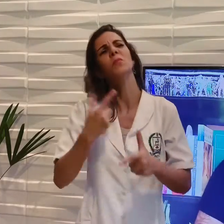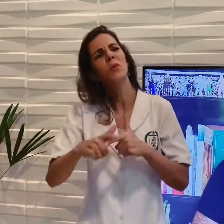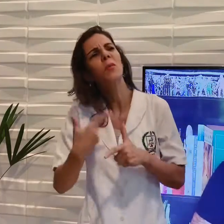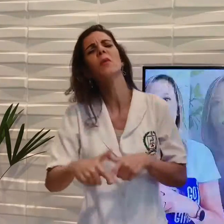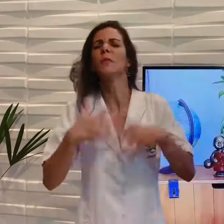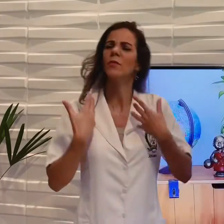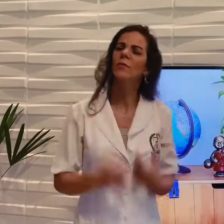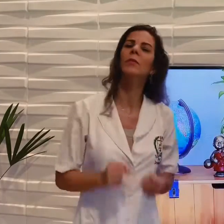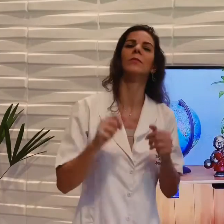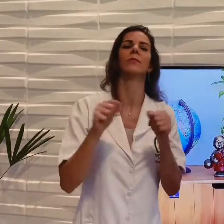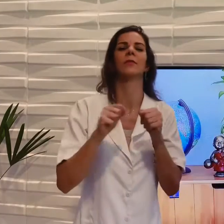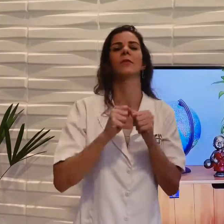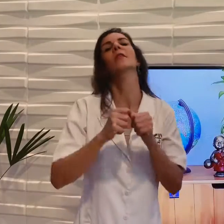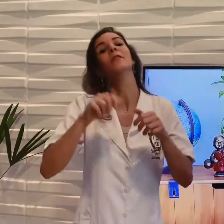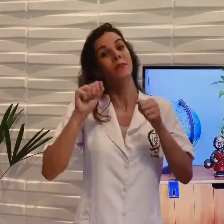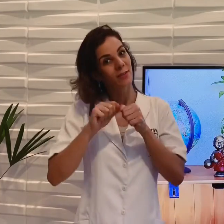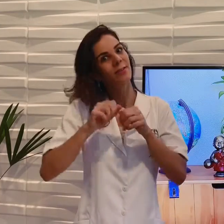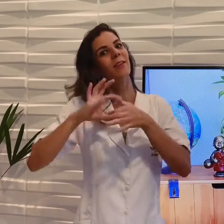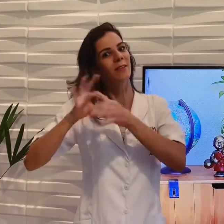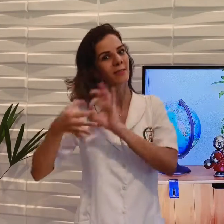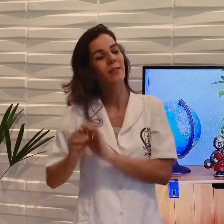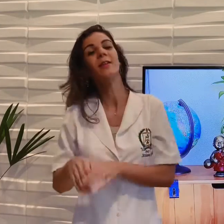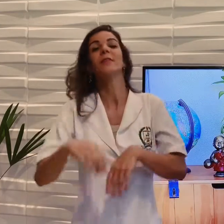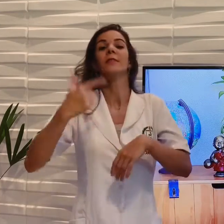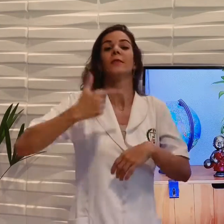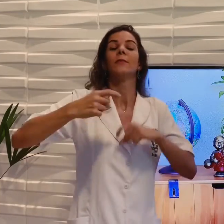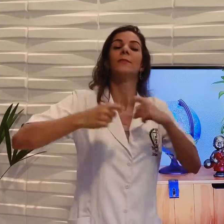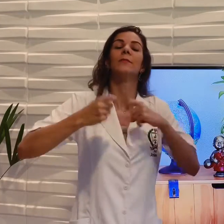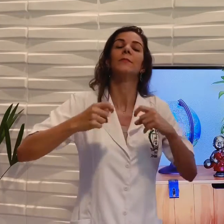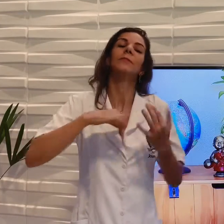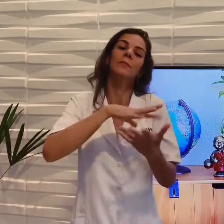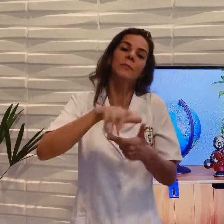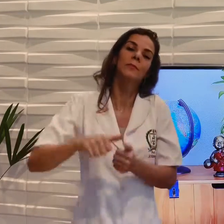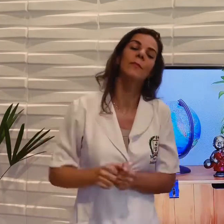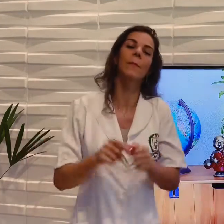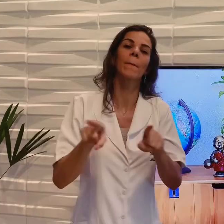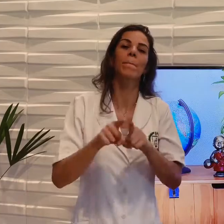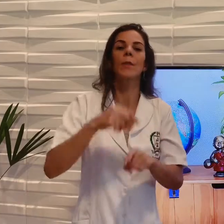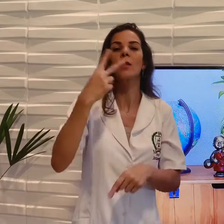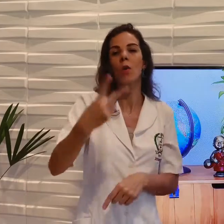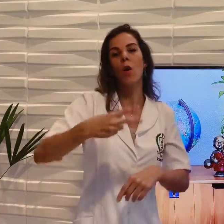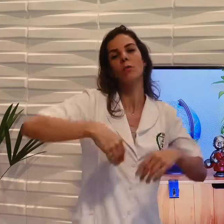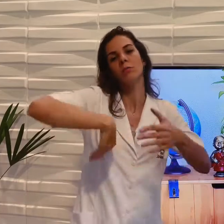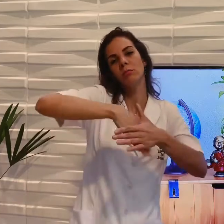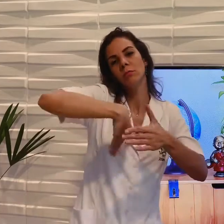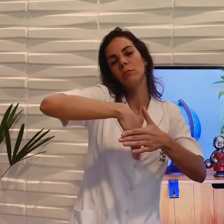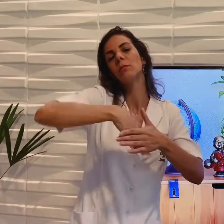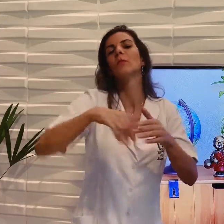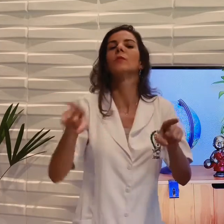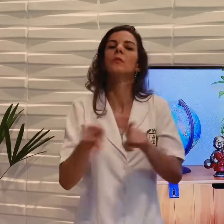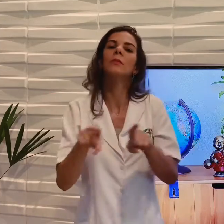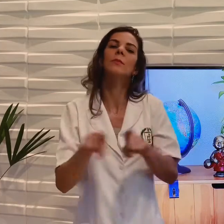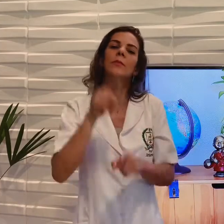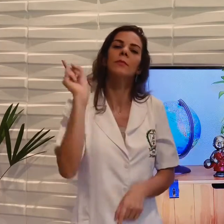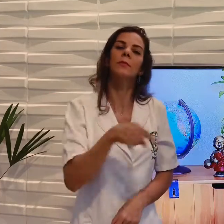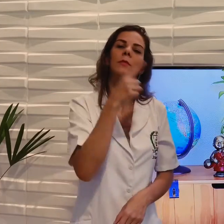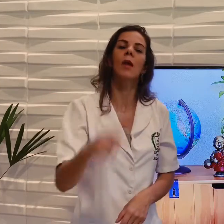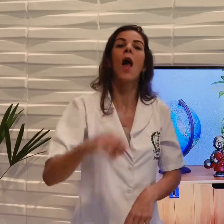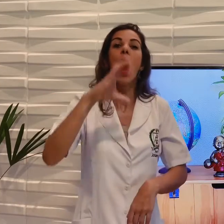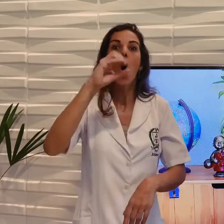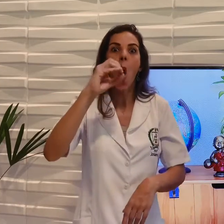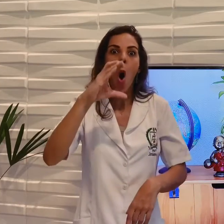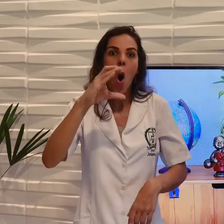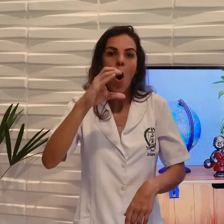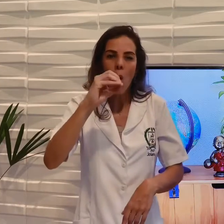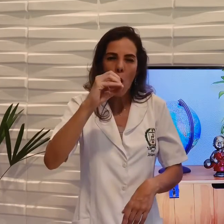E fizeram. A Segunda Guerra Mundial também fez que 2 eventos de futebol fossem cancelados. E aí, o principal evento de futebol no mundo, né? A Copa do